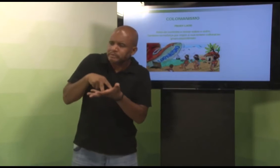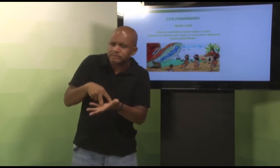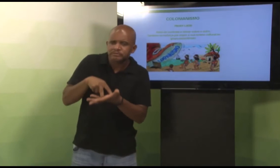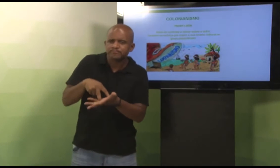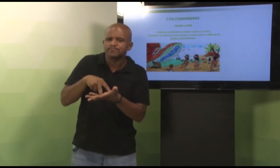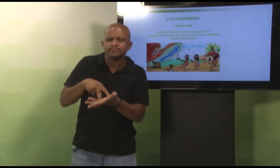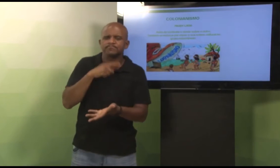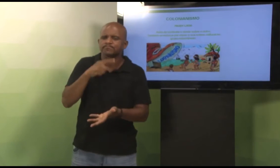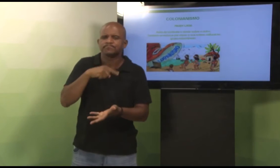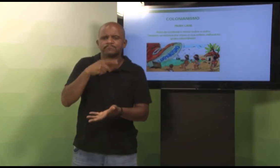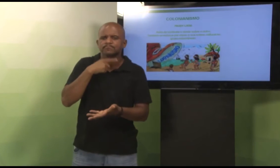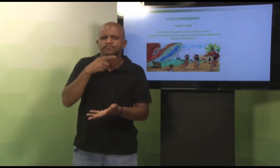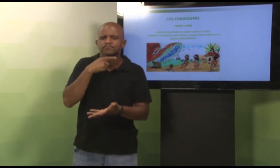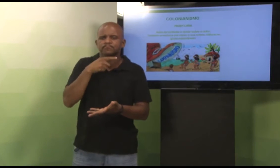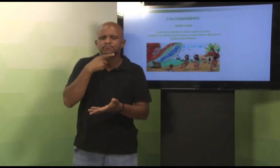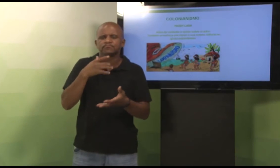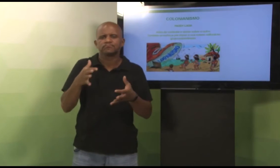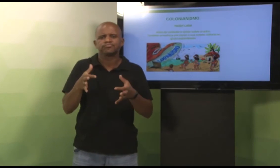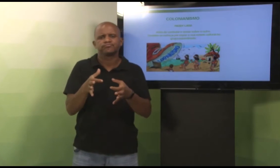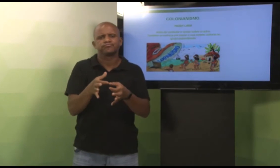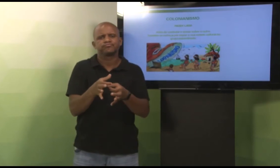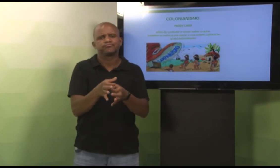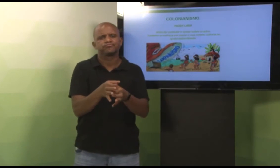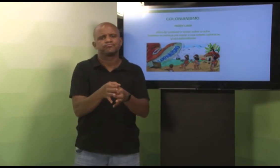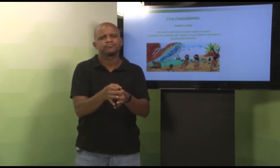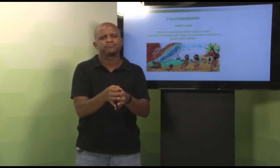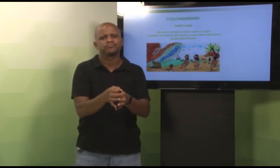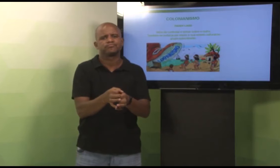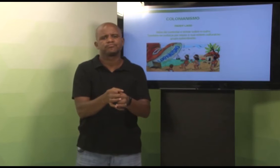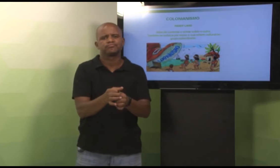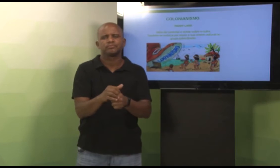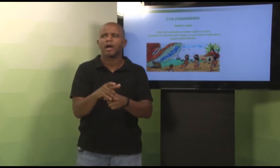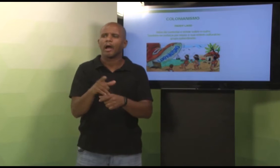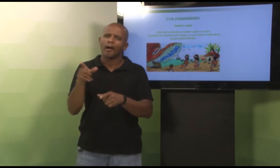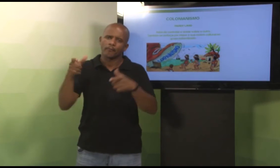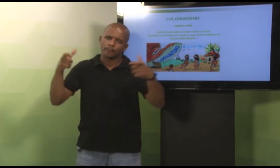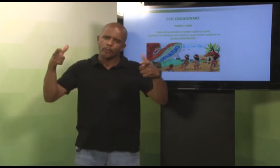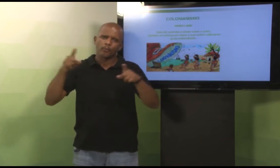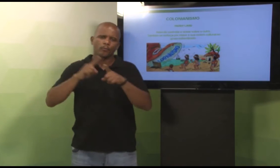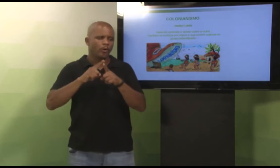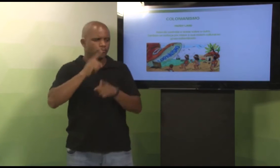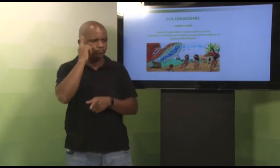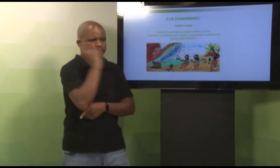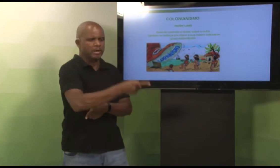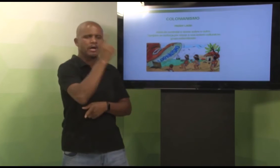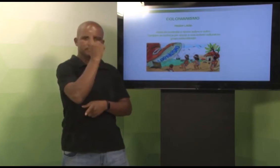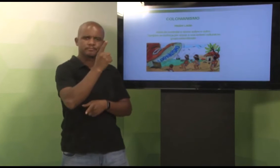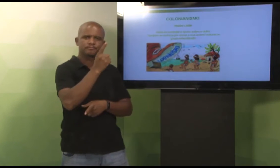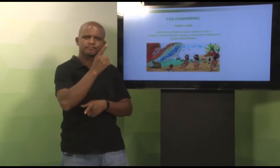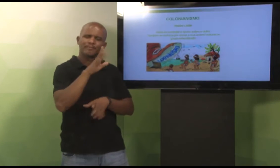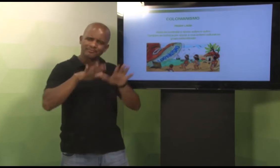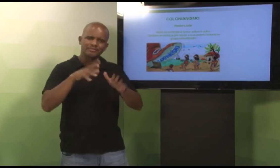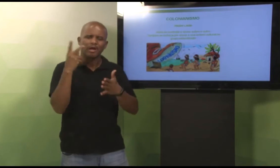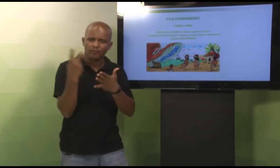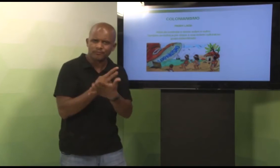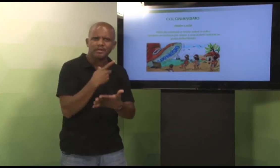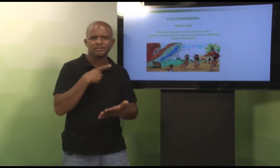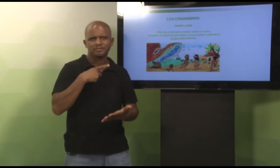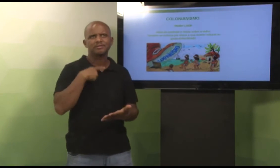se impor, resistir, mas não teve. Foi diminuindo essa tradição. E isso foi uma